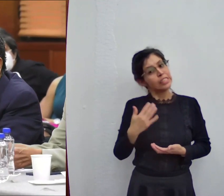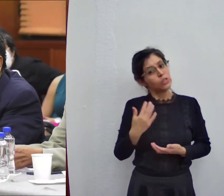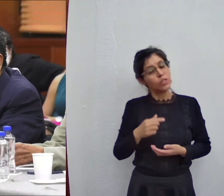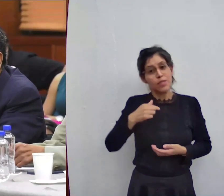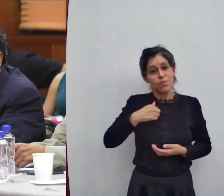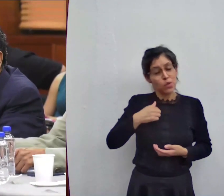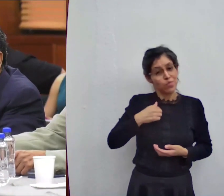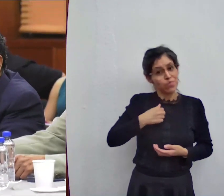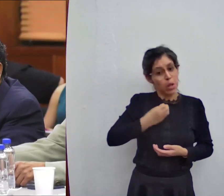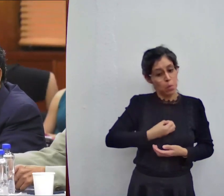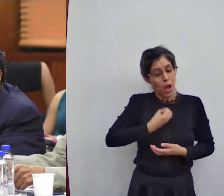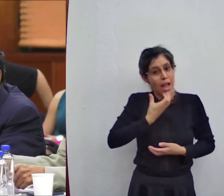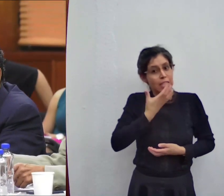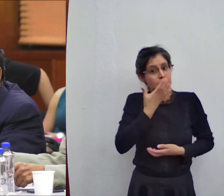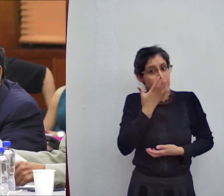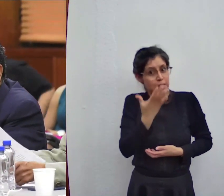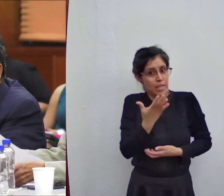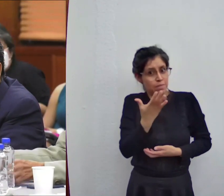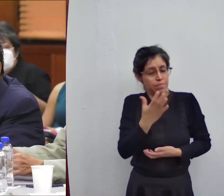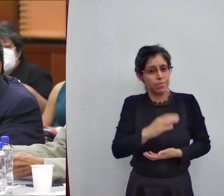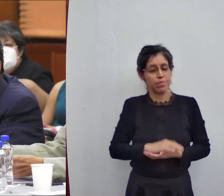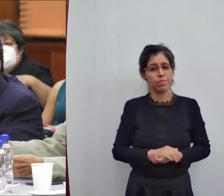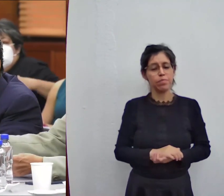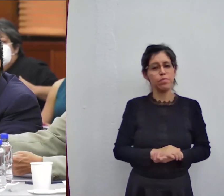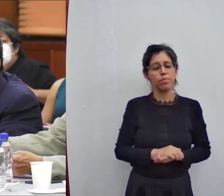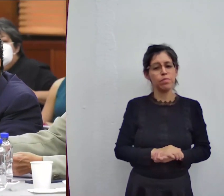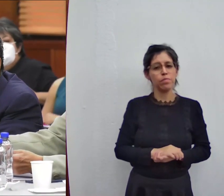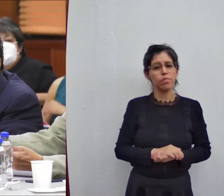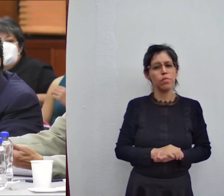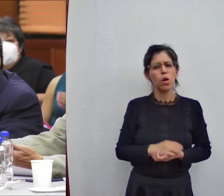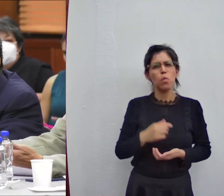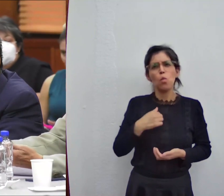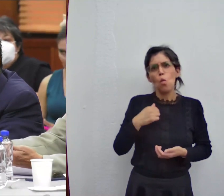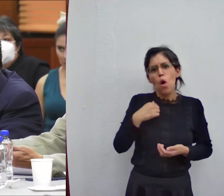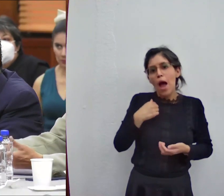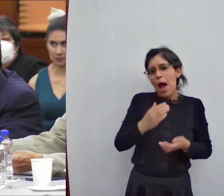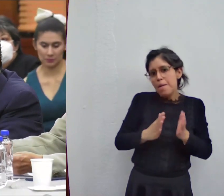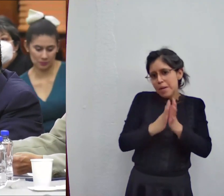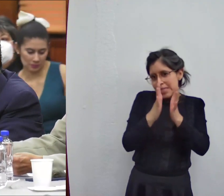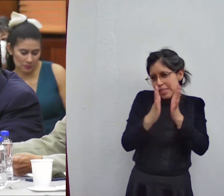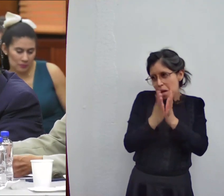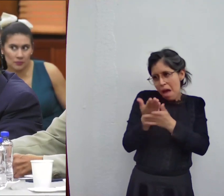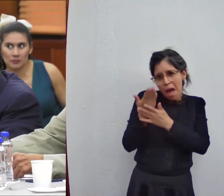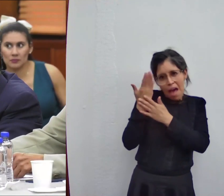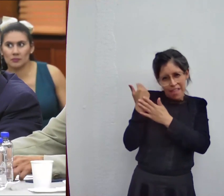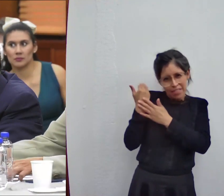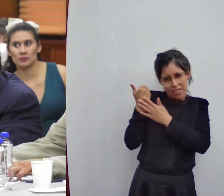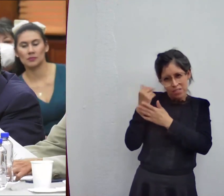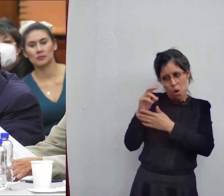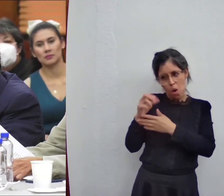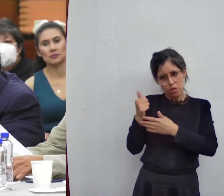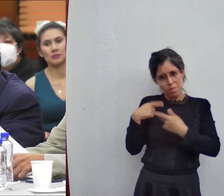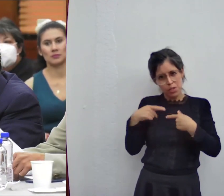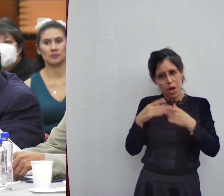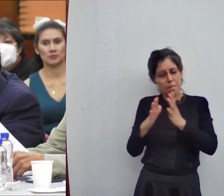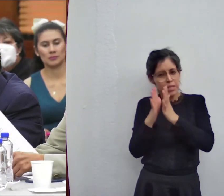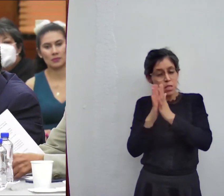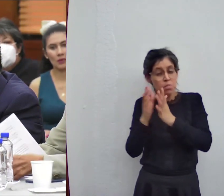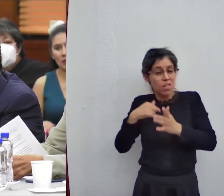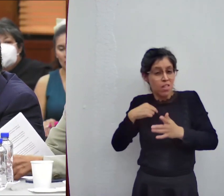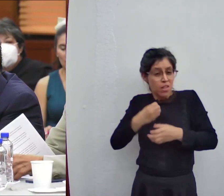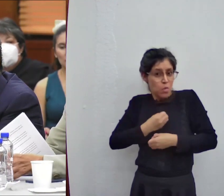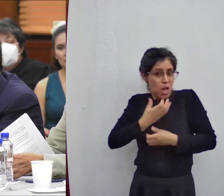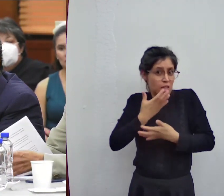quisiera manifestar mi disenso con respecto a una intervención previa. Lo manifiesto porque